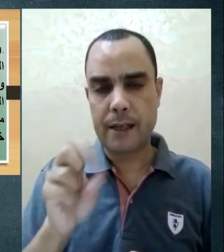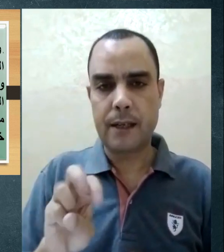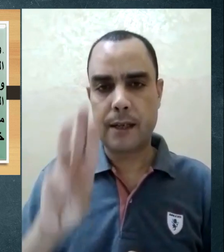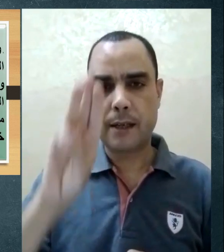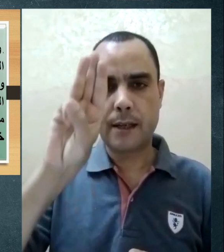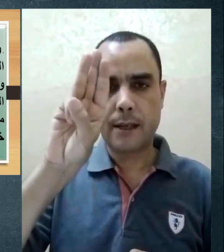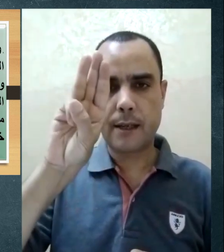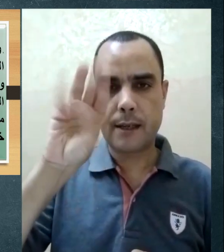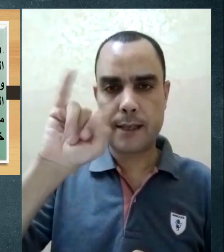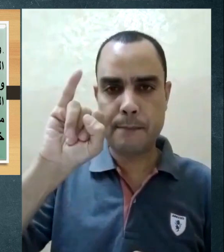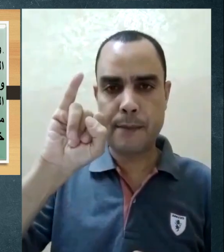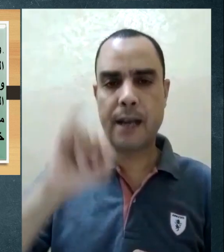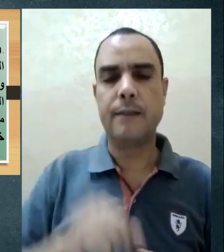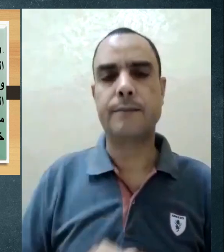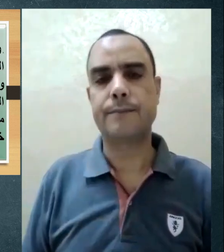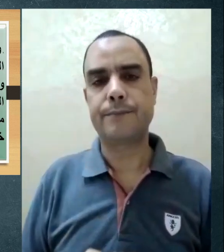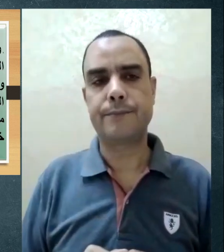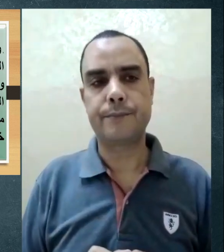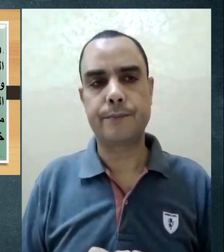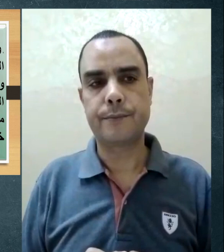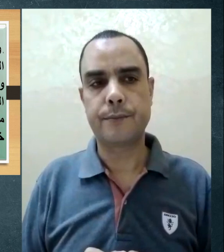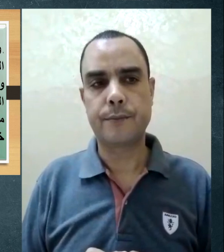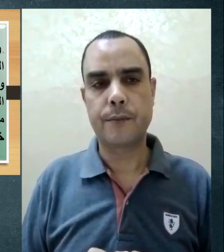ومن ثم